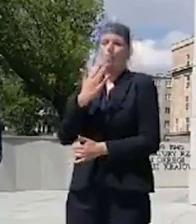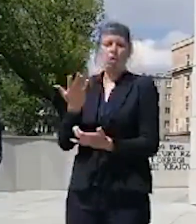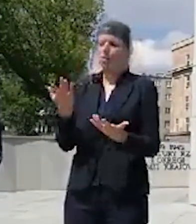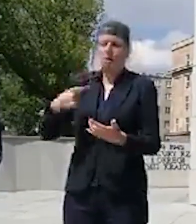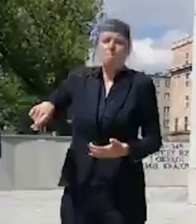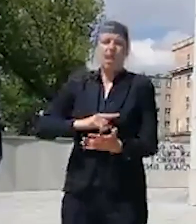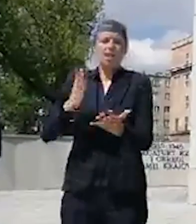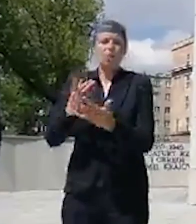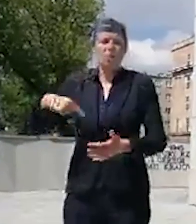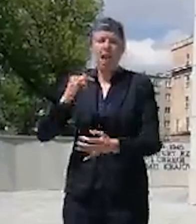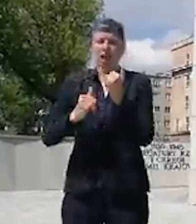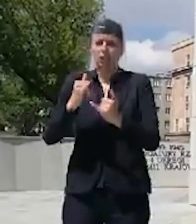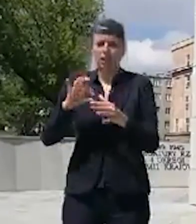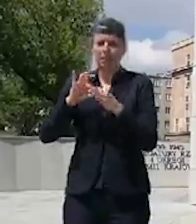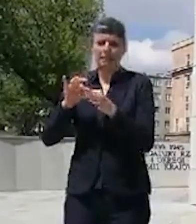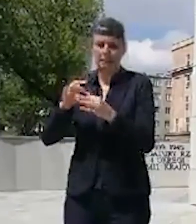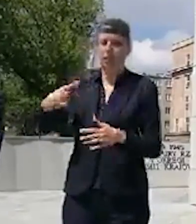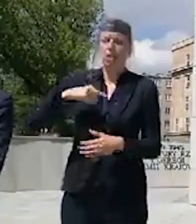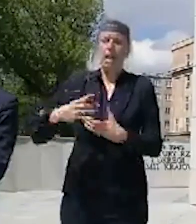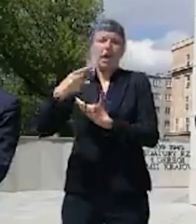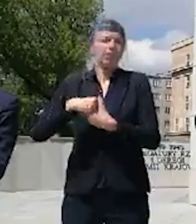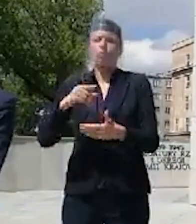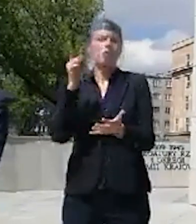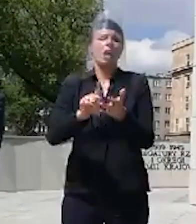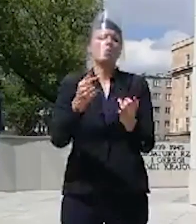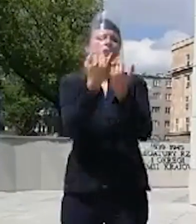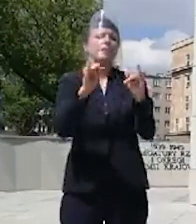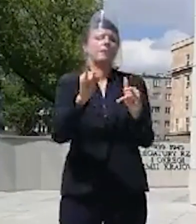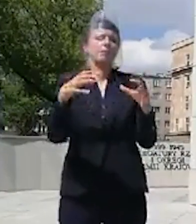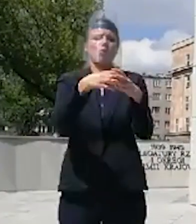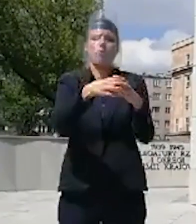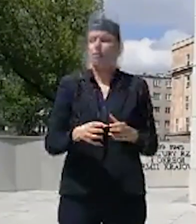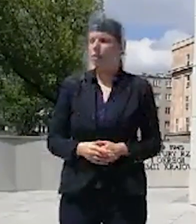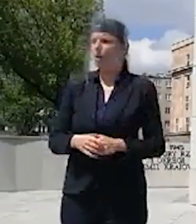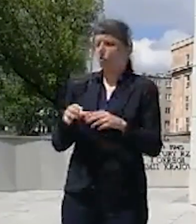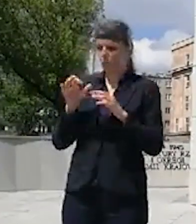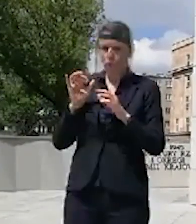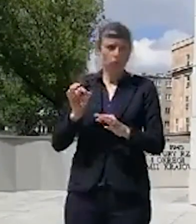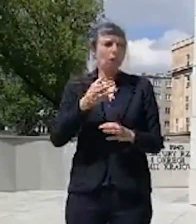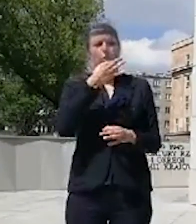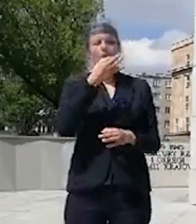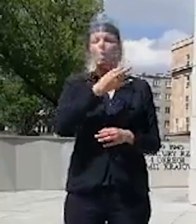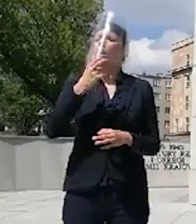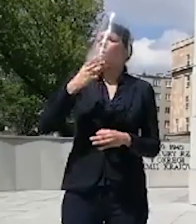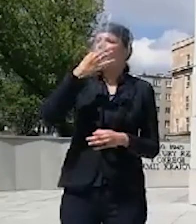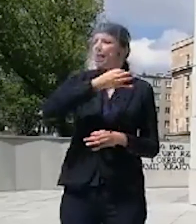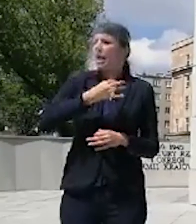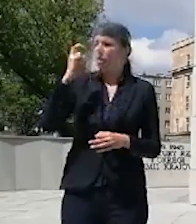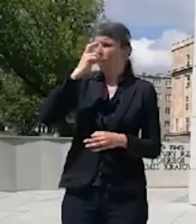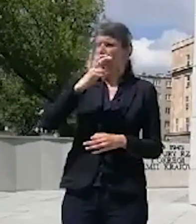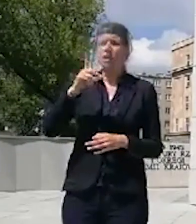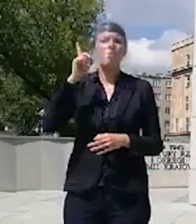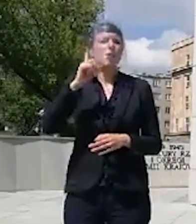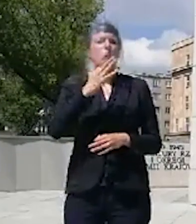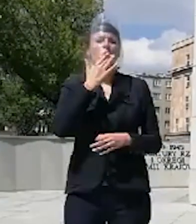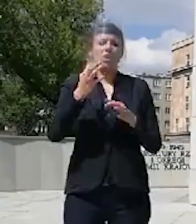nami, to z nikim innym. Tak, no właśnie to jest akurat bardzo dobre pytanie. Co by pan zrobił jako prezydent niezależny w tych trudnych czasach? Bo to jest to, co pan powiedział przed chwilą, czyli prezydent nie ma